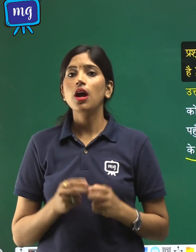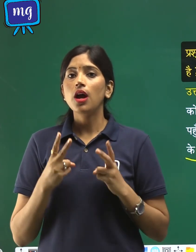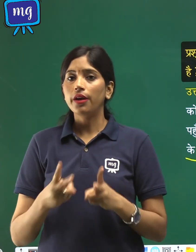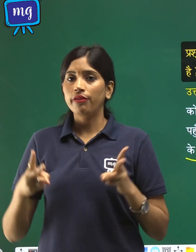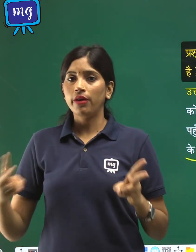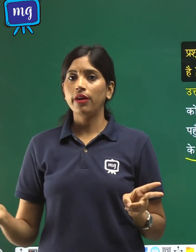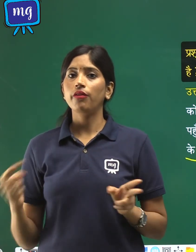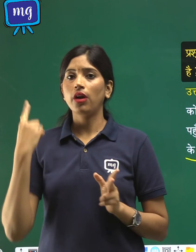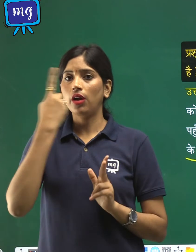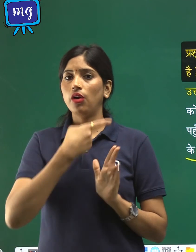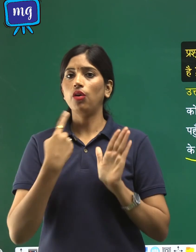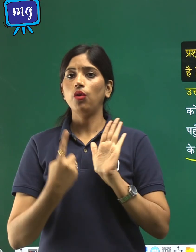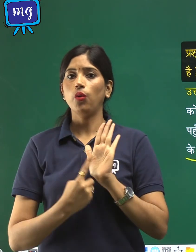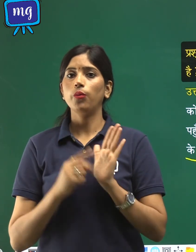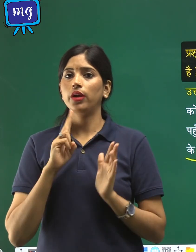साधन कहते हैं।